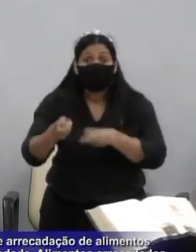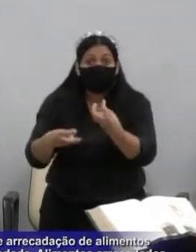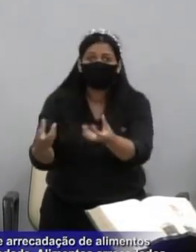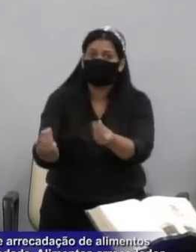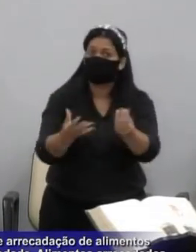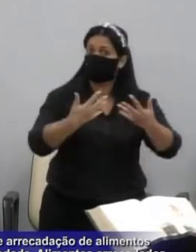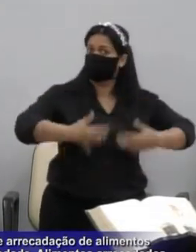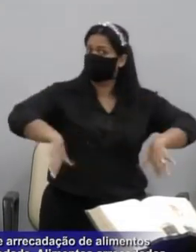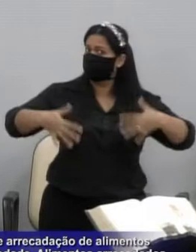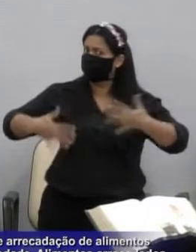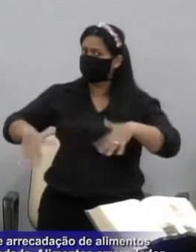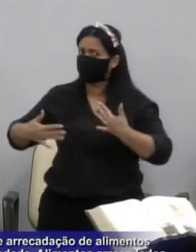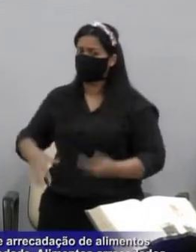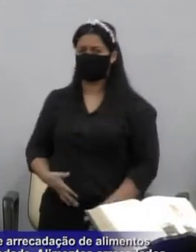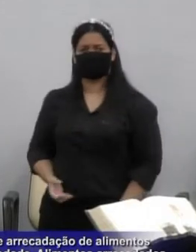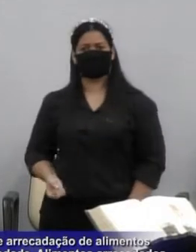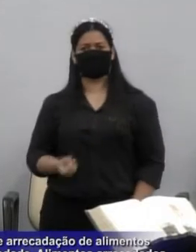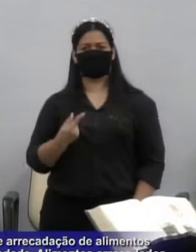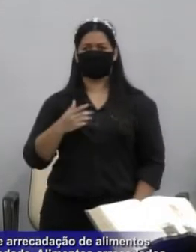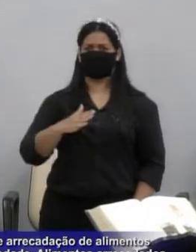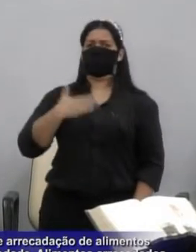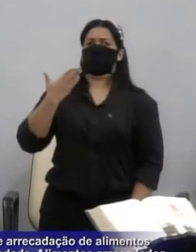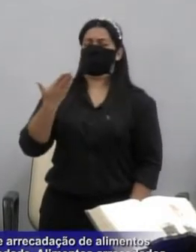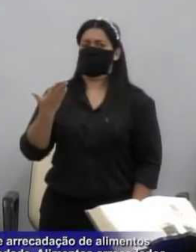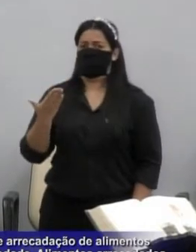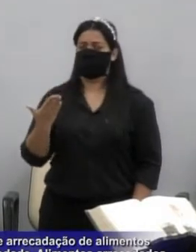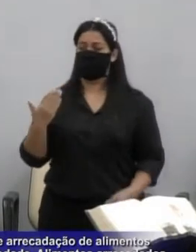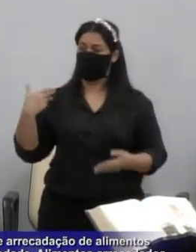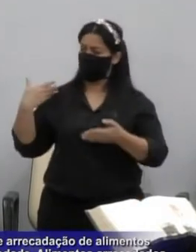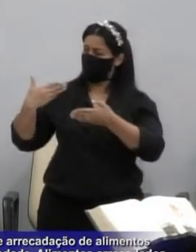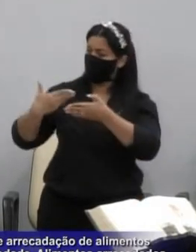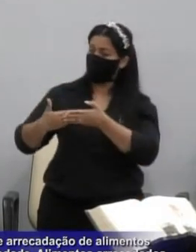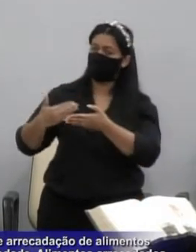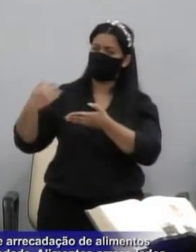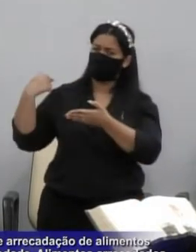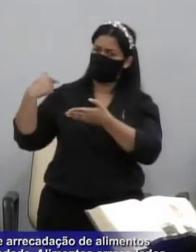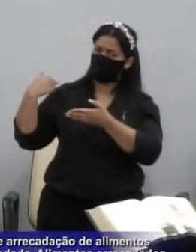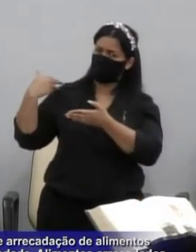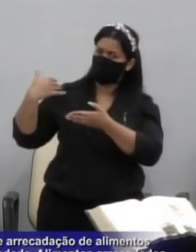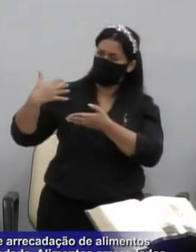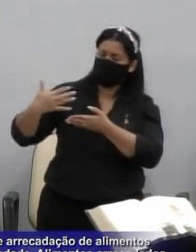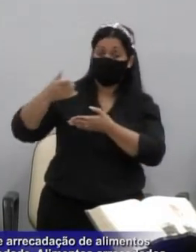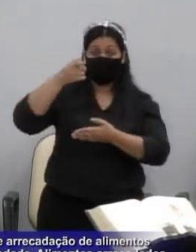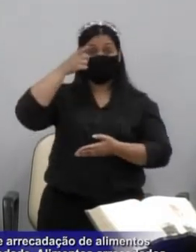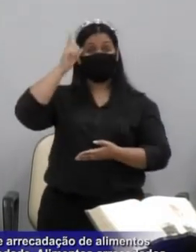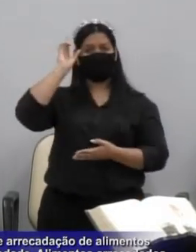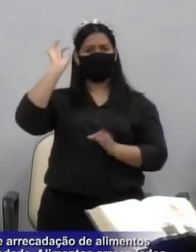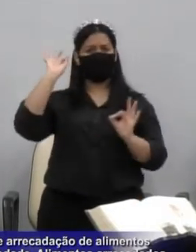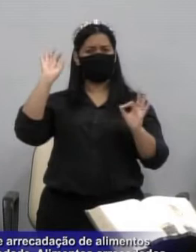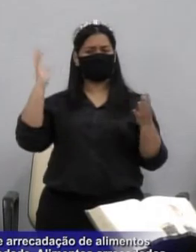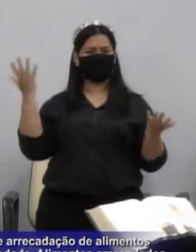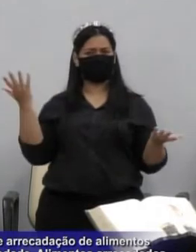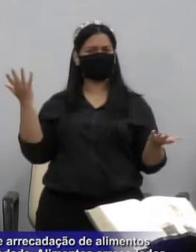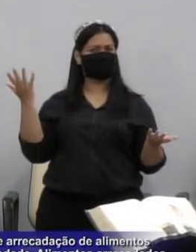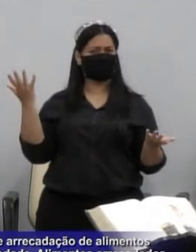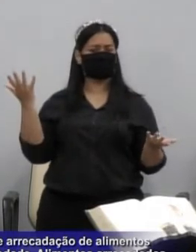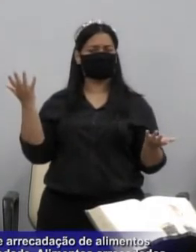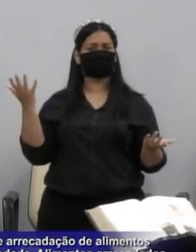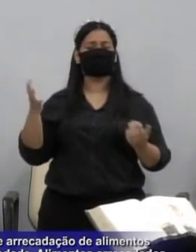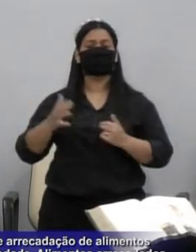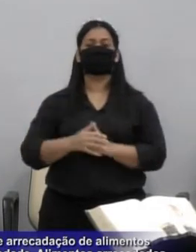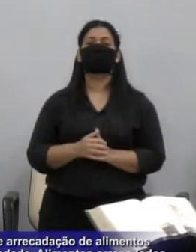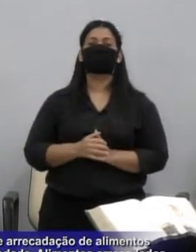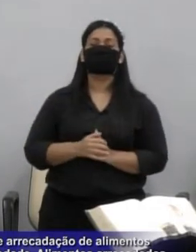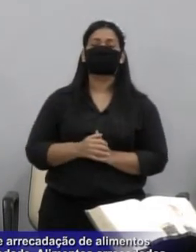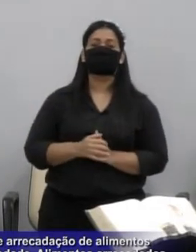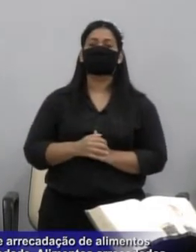número assustador, né? Nos últimos, com exceção de ontem, eu não sei qual o tempo da...